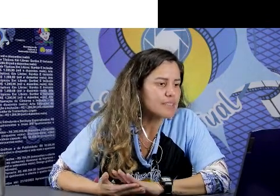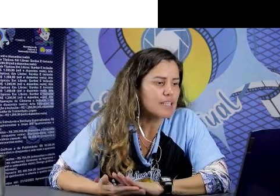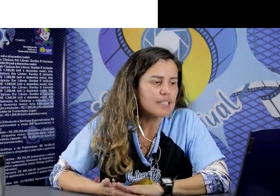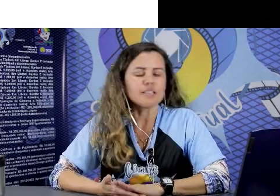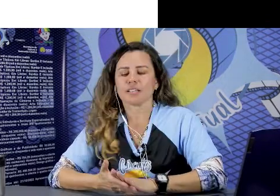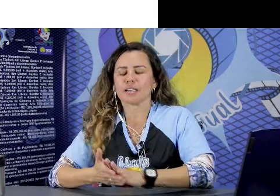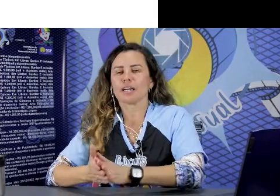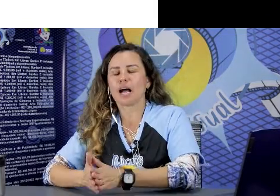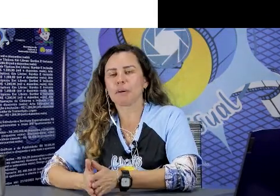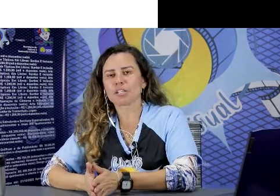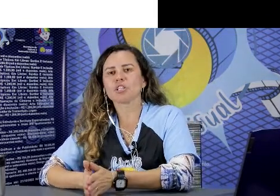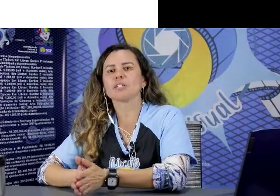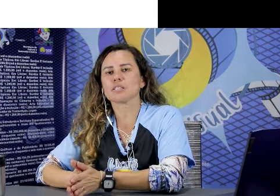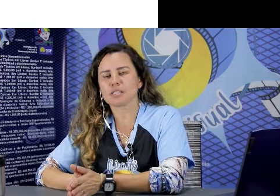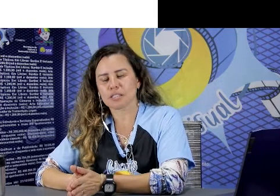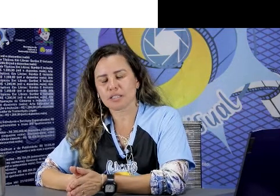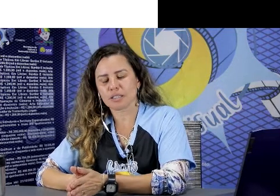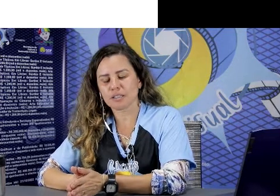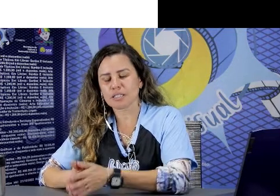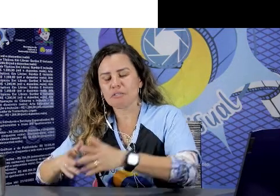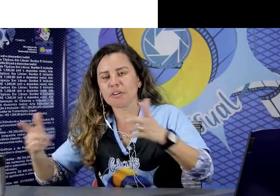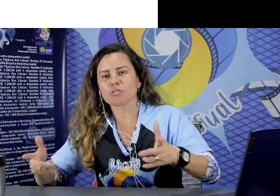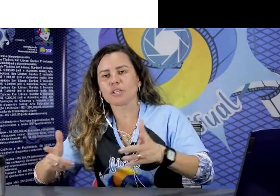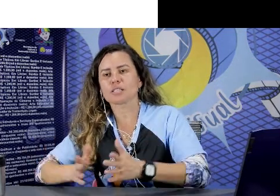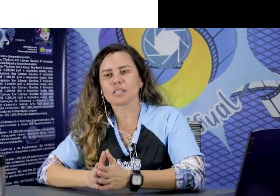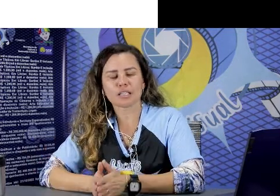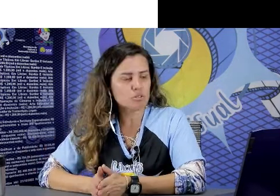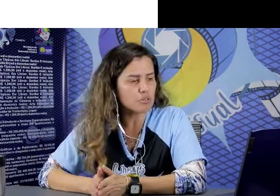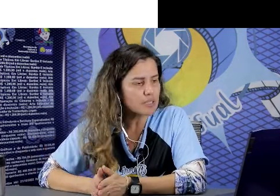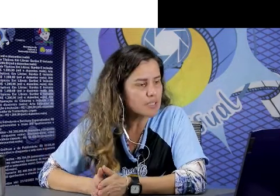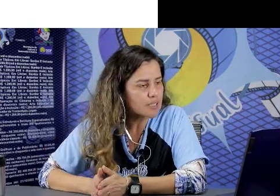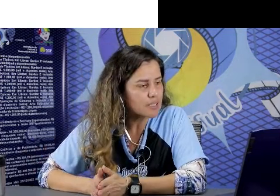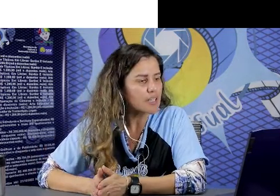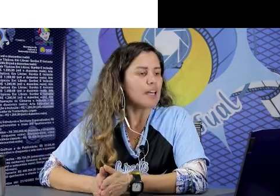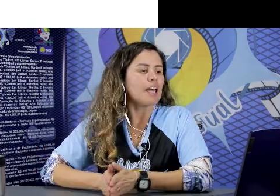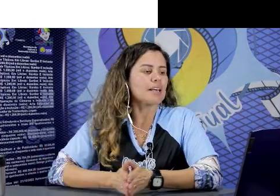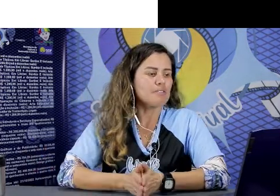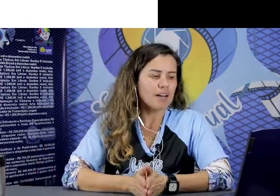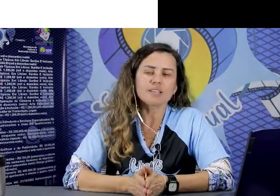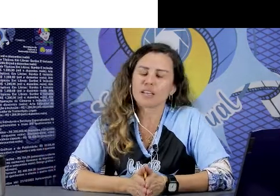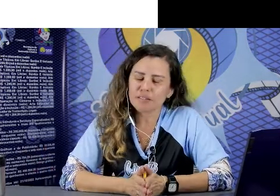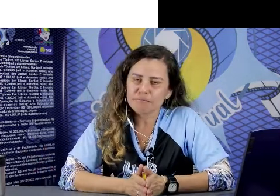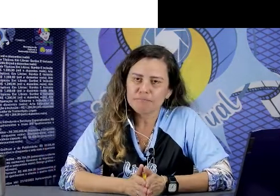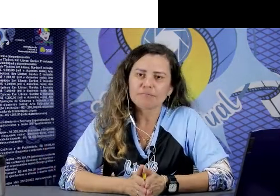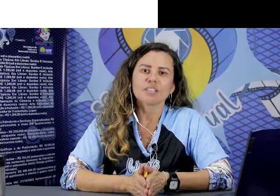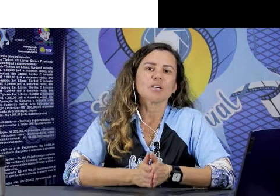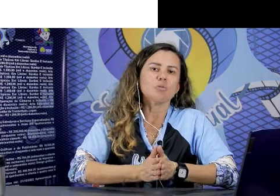que a partir desse avanço dessas relações, é que vai ter um